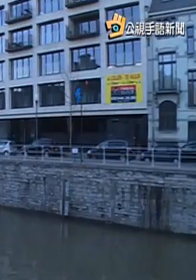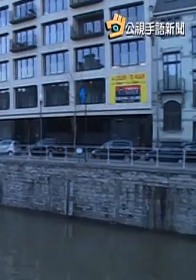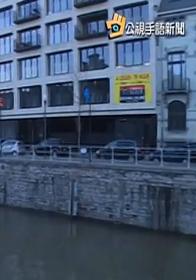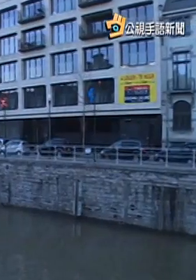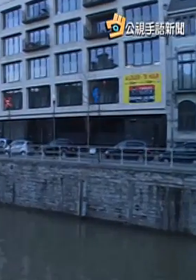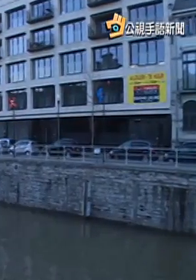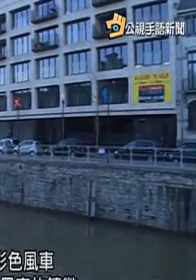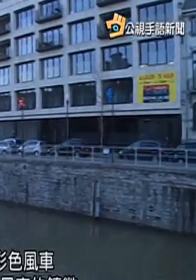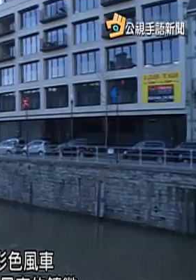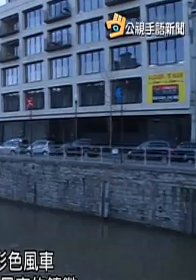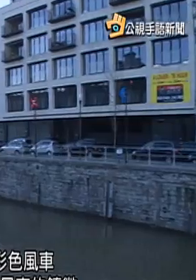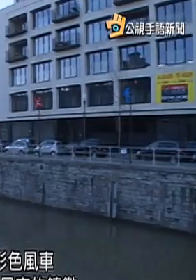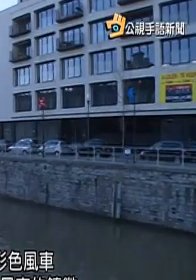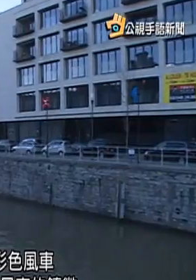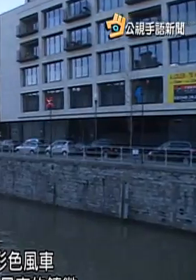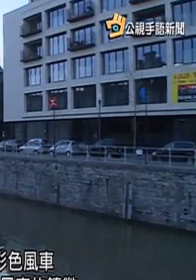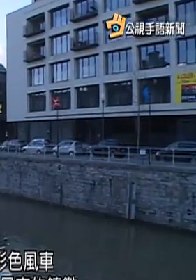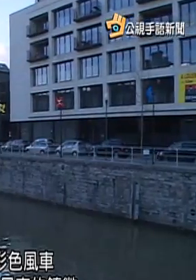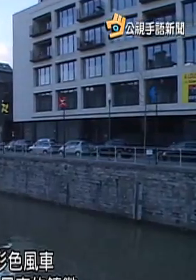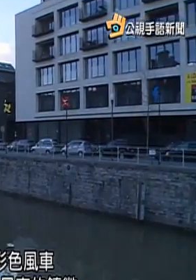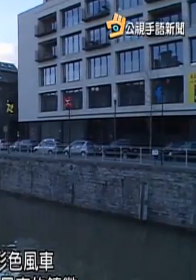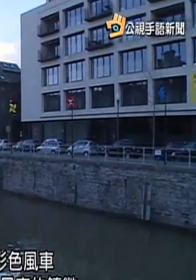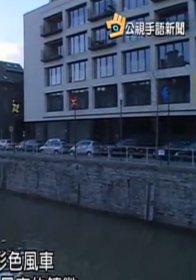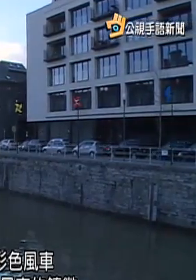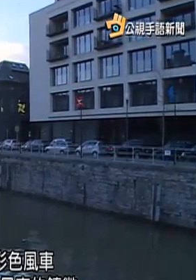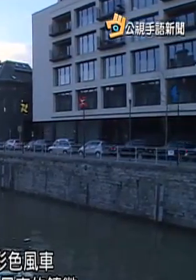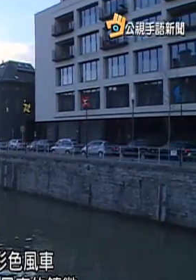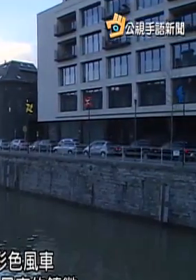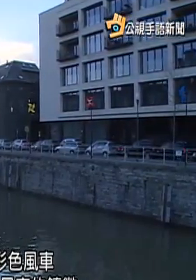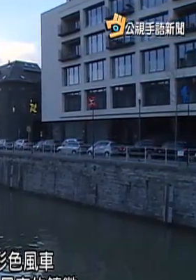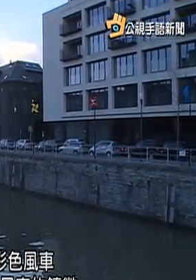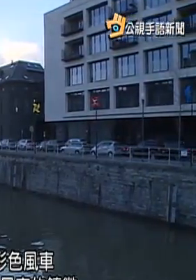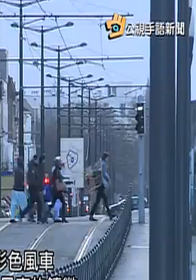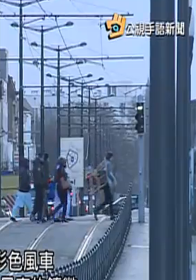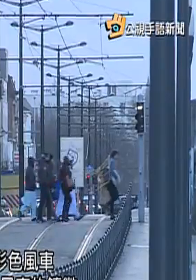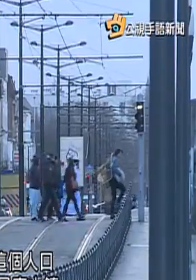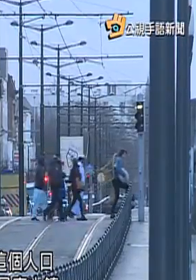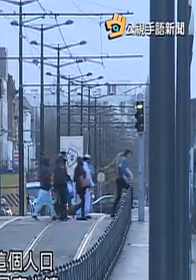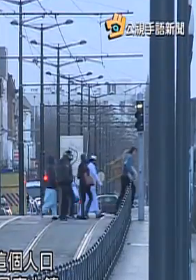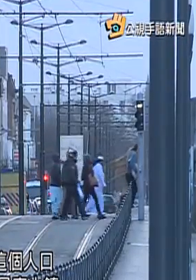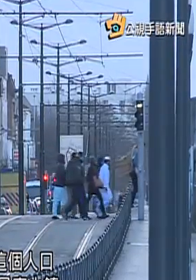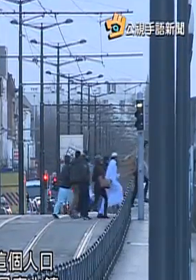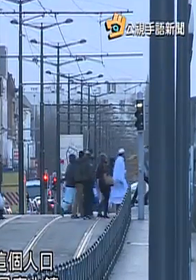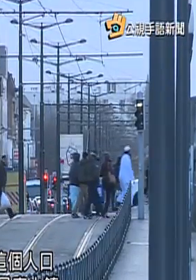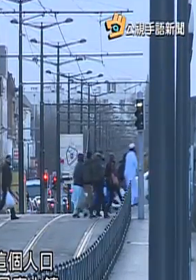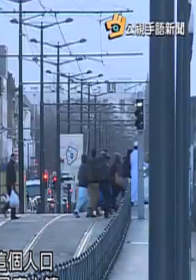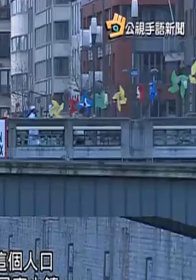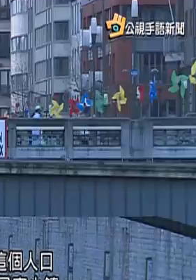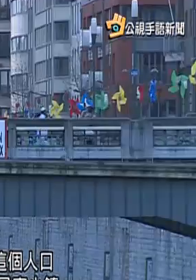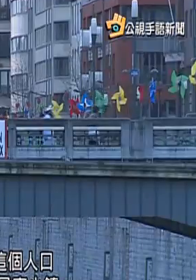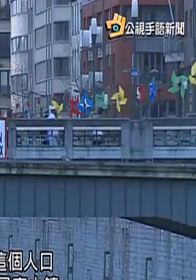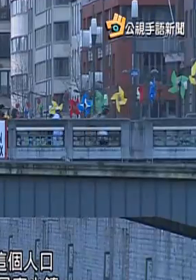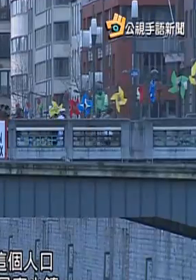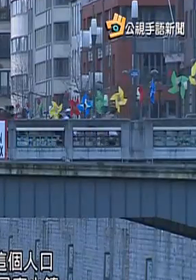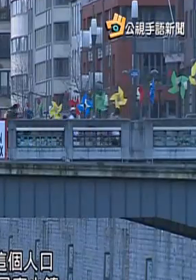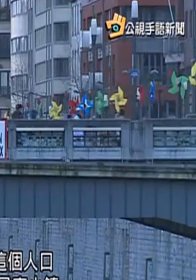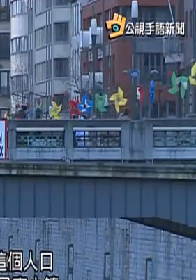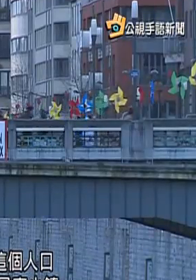运河旁的彩色风车是比利时莫伦贝克的镇徽，很难想象这个人口只有9万的风车小镇